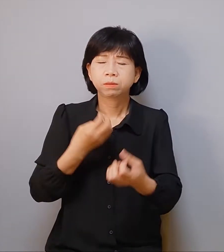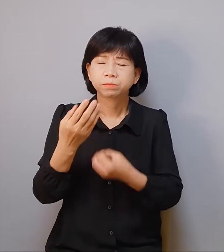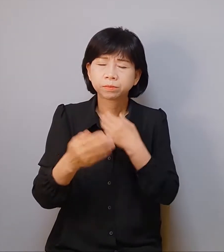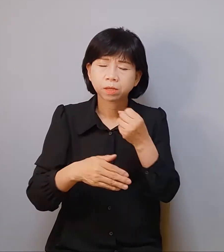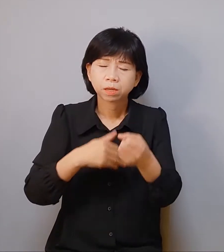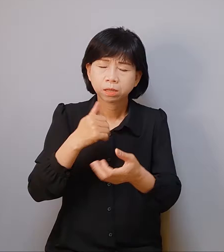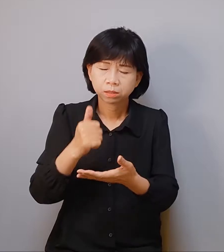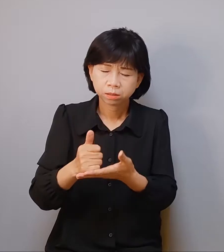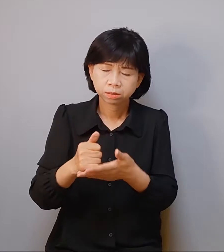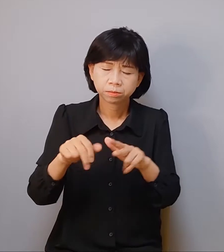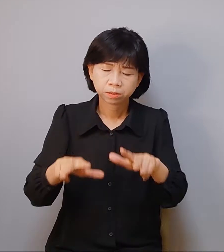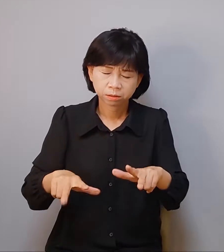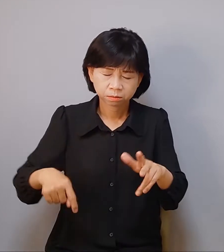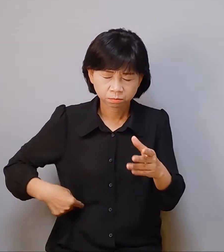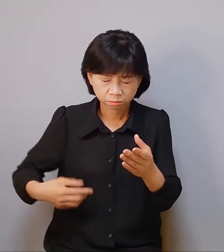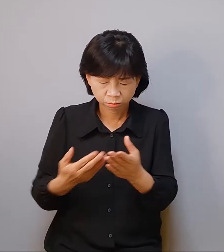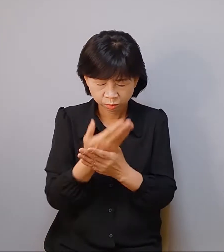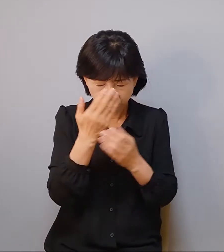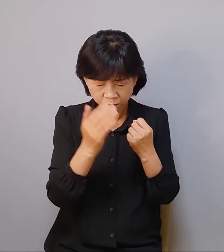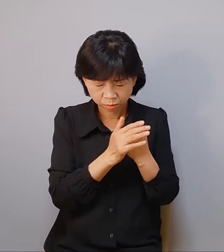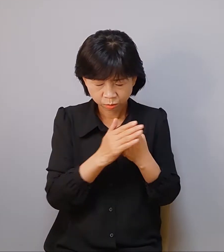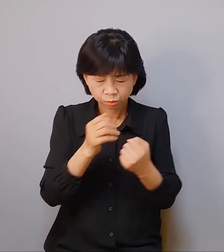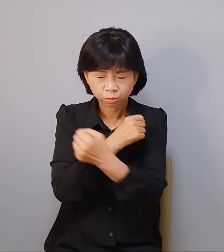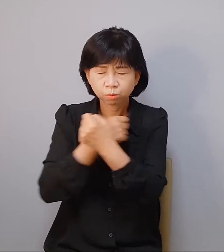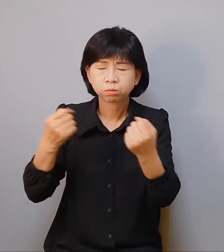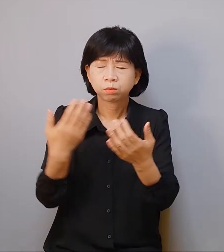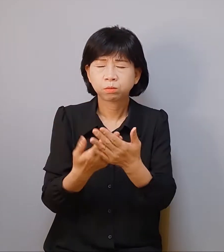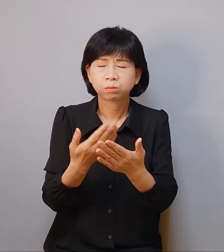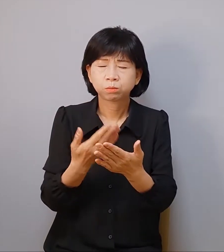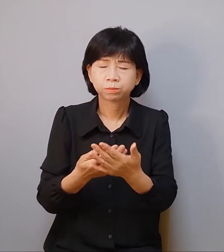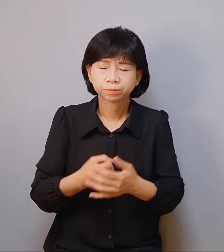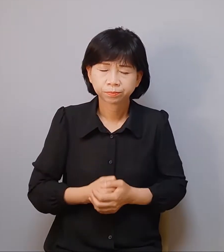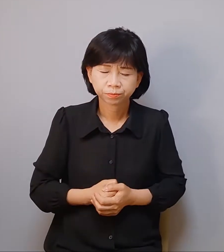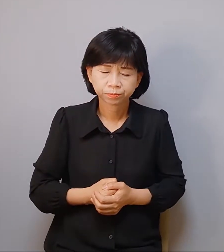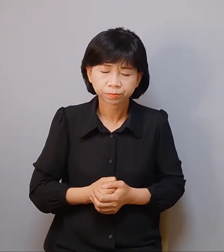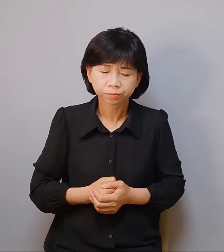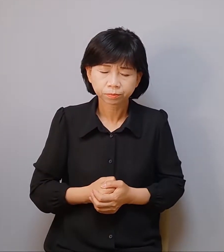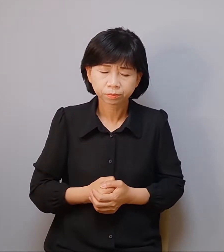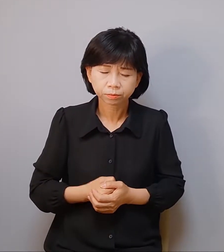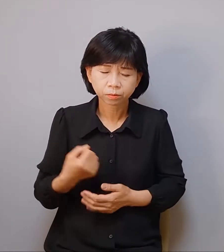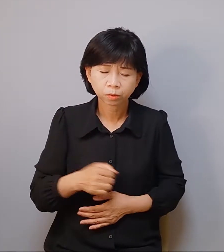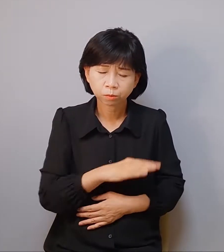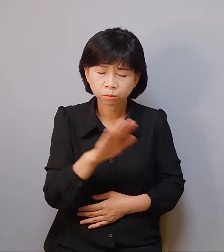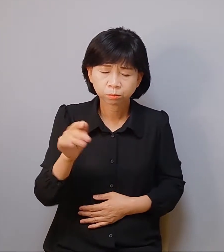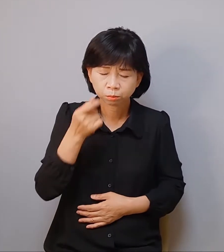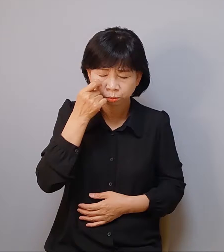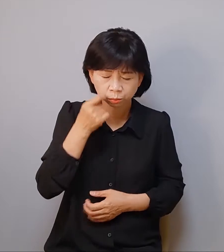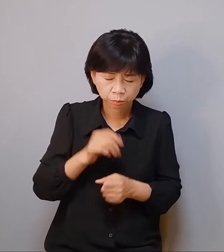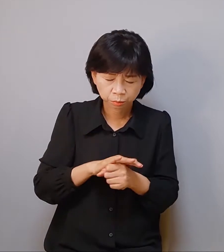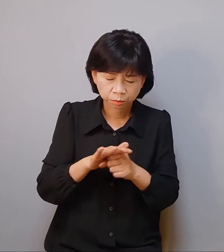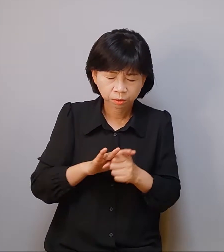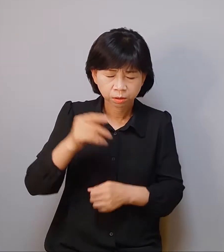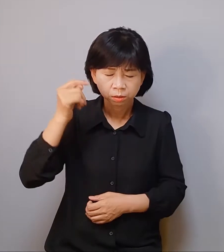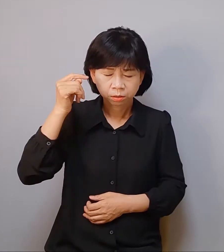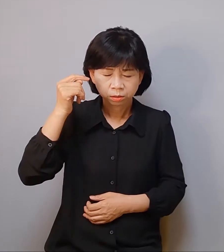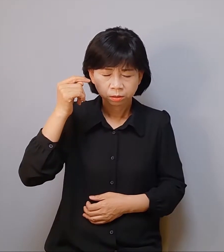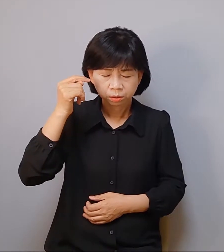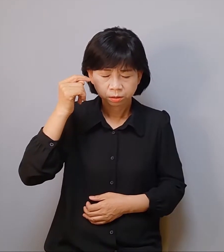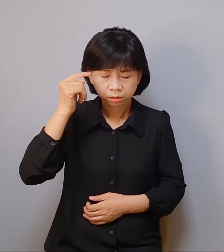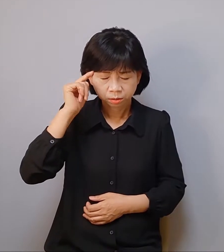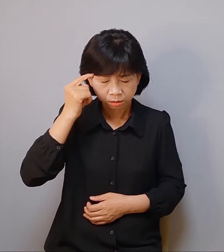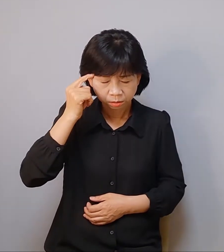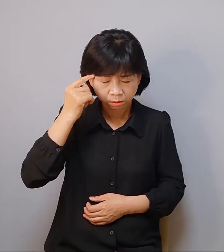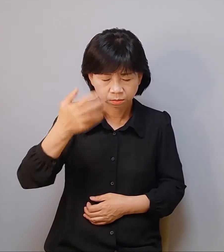하나님 이 시간 참회하오니 하나님 용서하여 주시옵소서. 우리를 불쌍히 여겨주실 줄